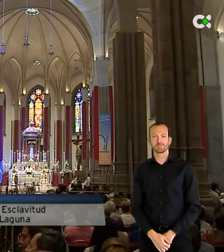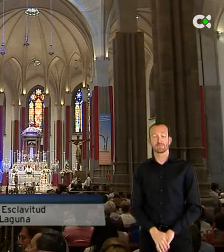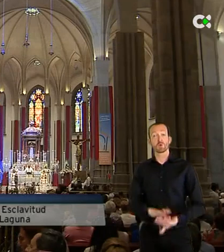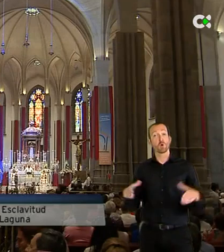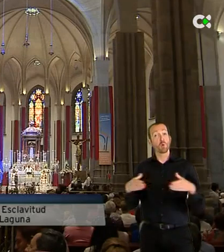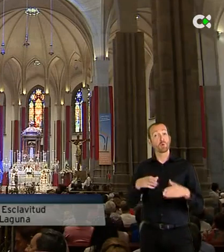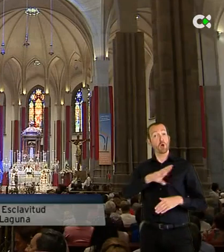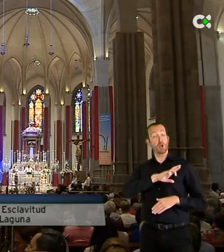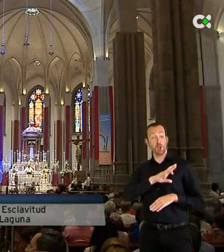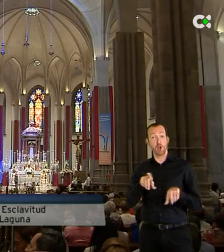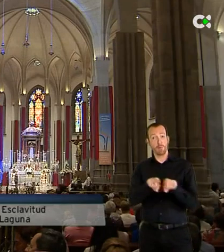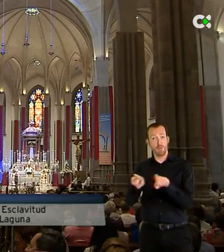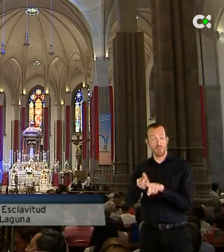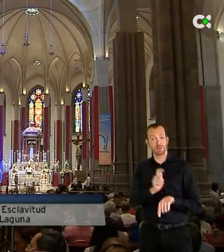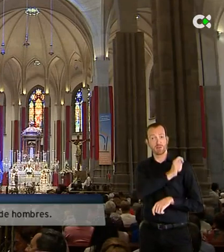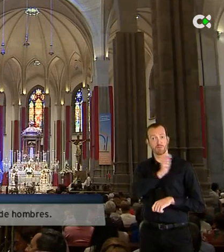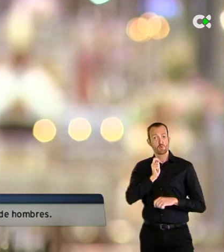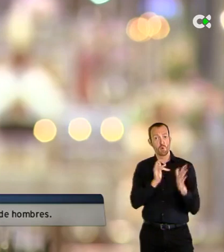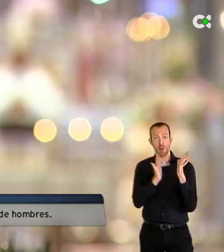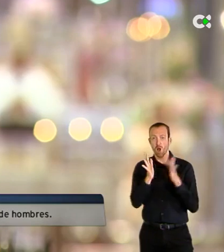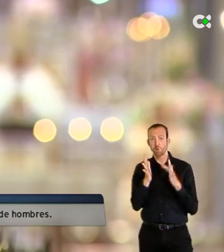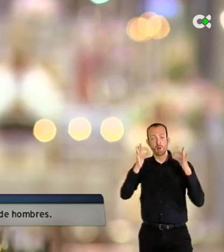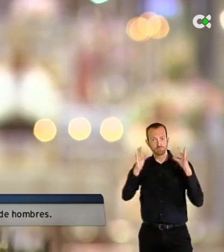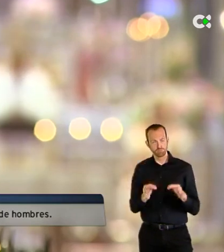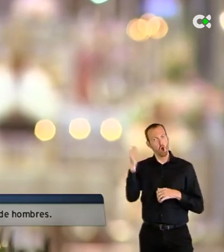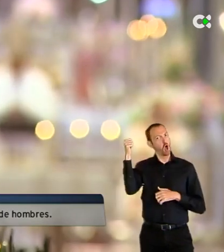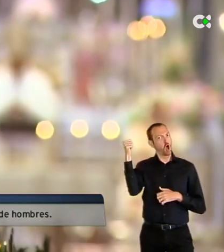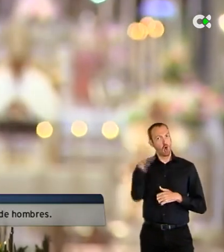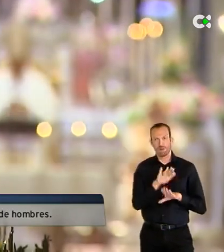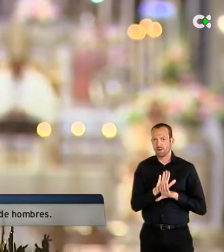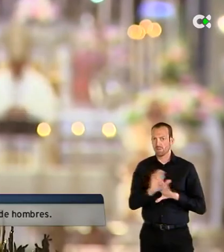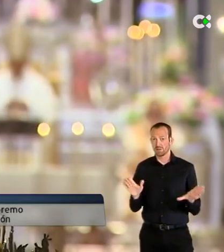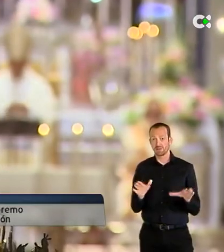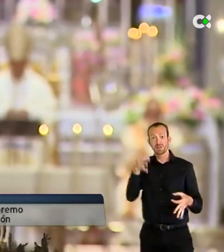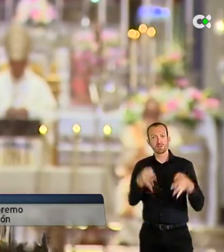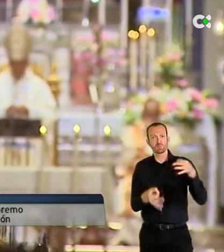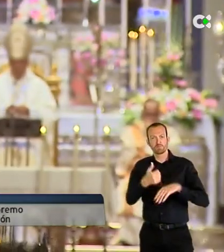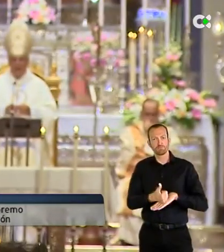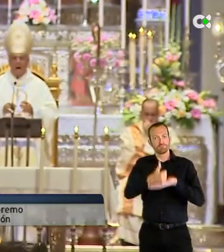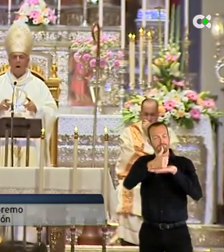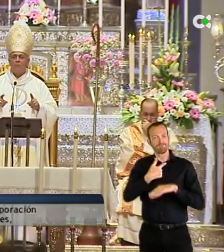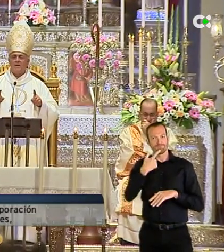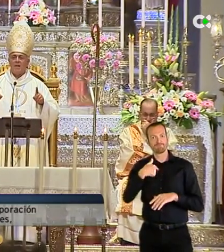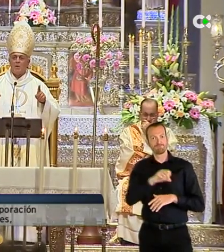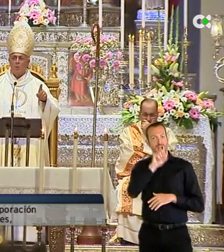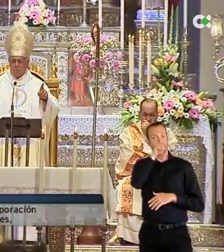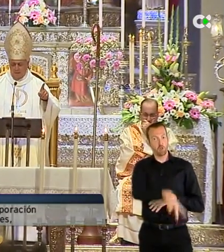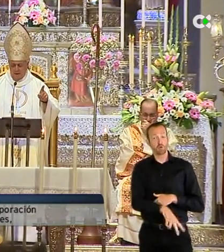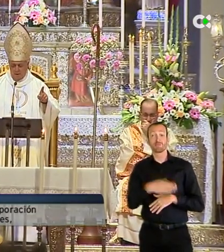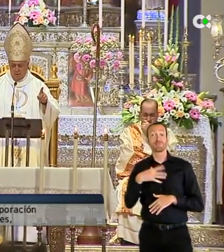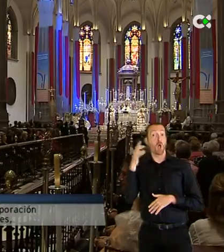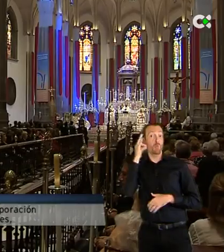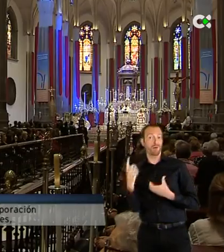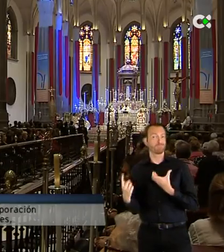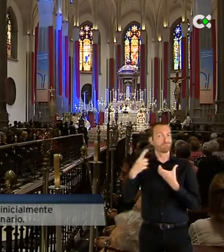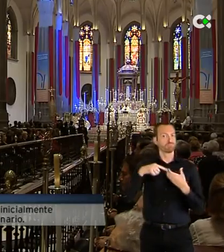La hermandad de la esclavitud del Cristo de la Laguna será exclusivamente de hombres. El tribunal supremo les da la razón y rechaza la incorporación